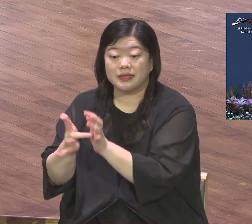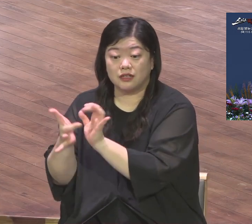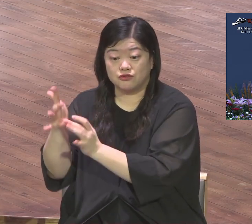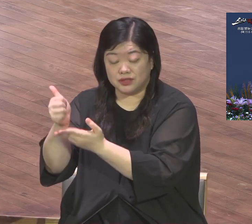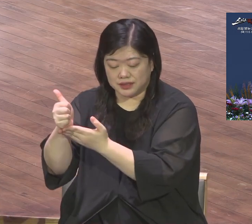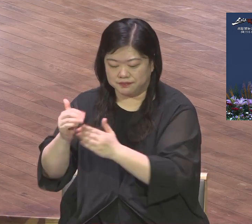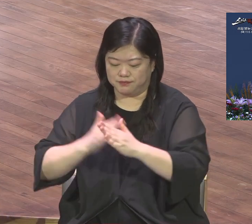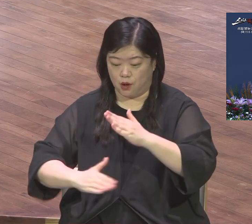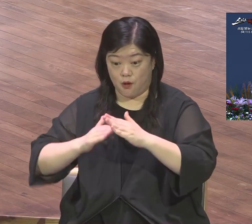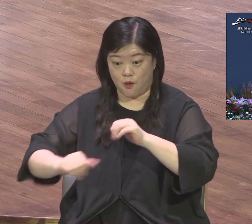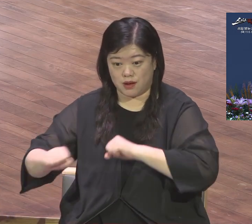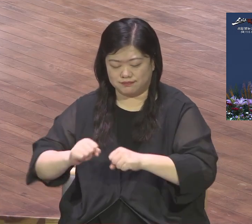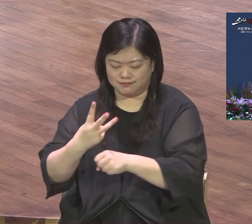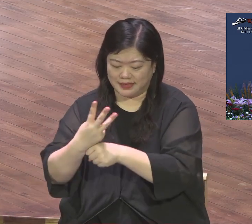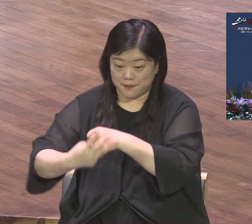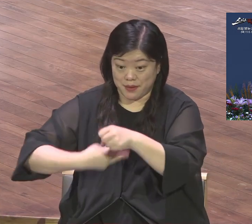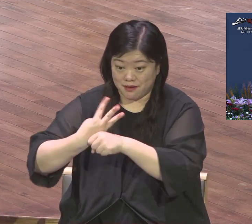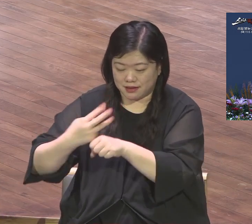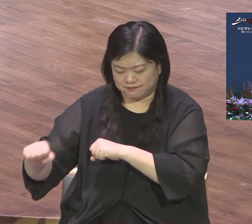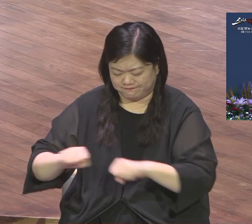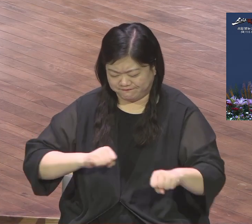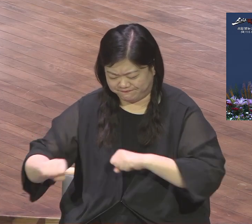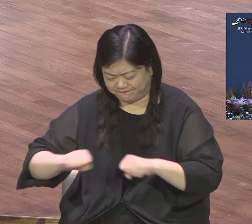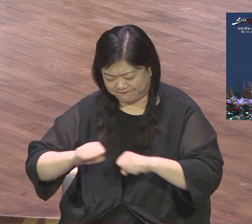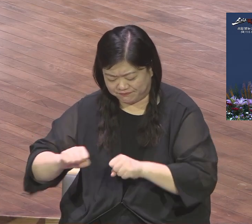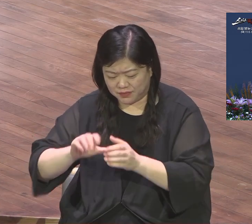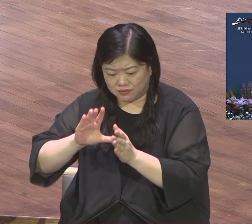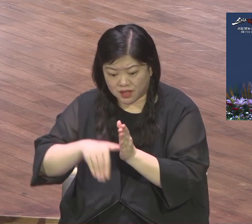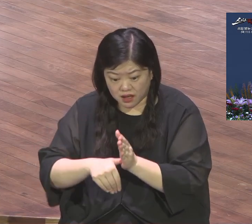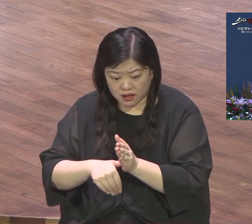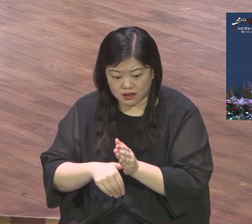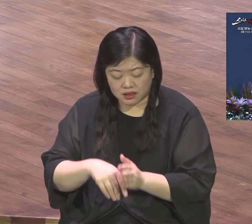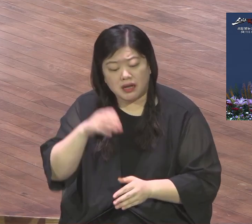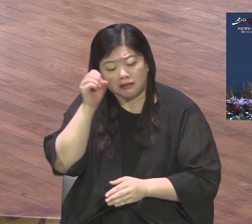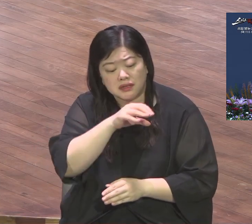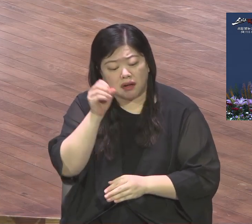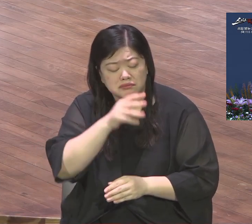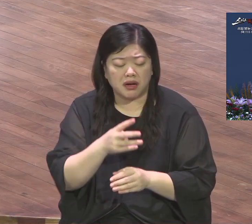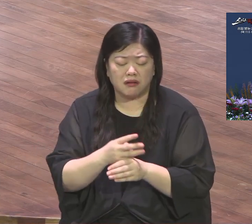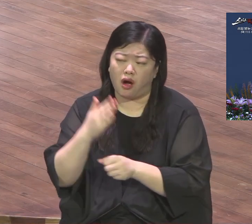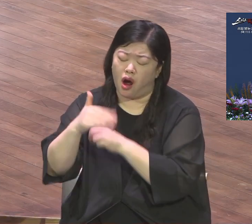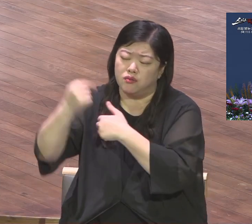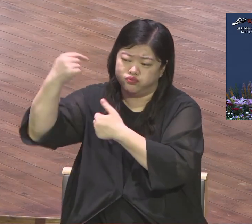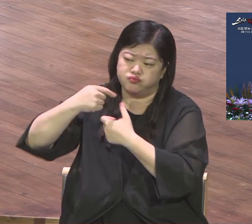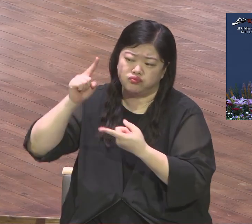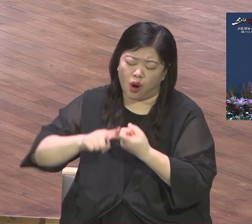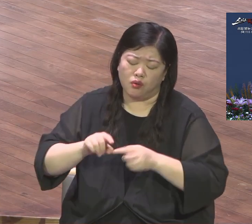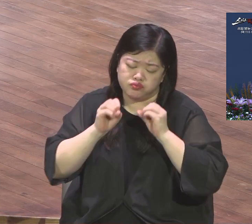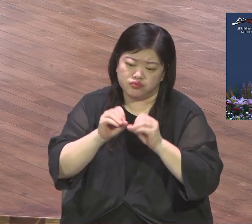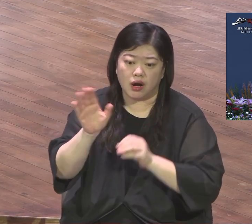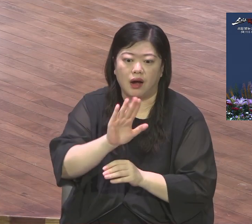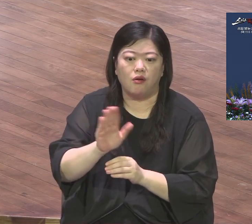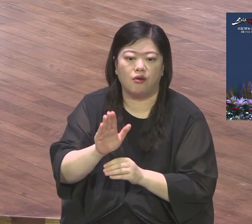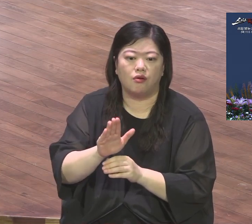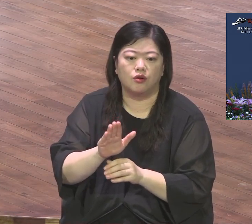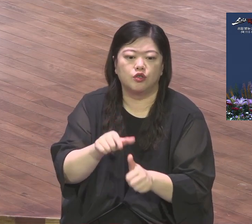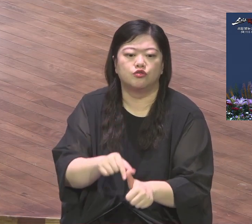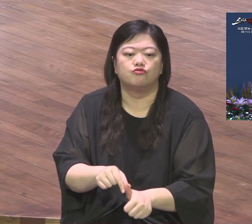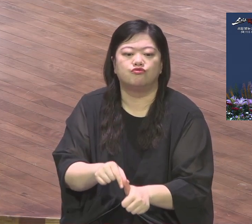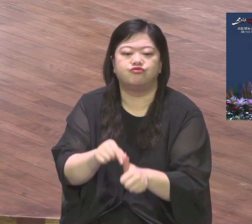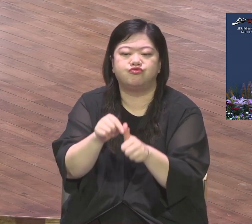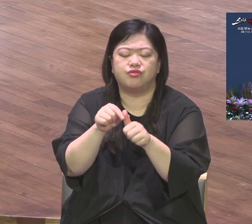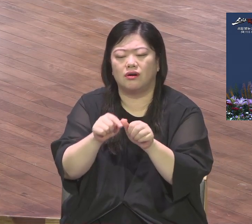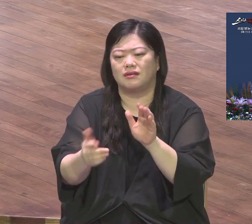모든 메시지, 모든 사역, 구약에 일어난 많은 예언들, 십자가